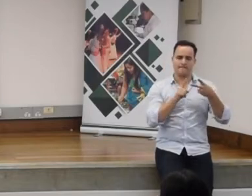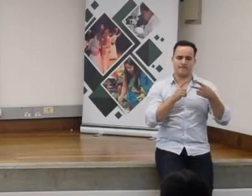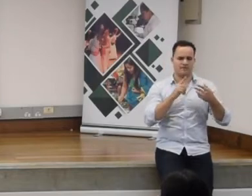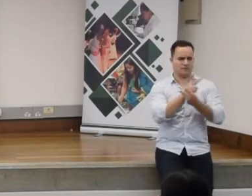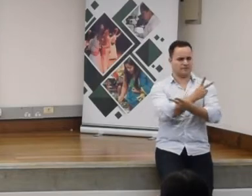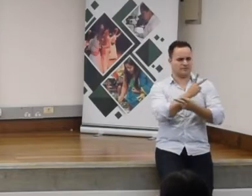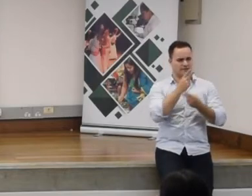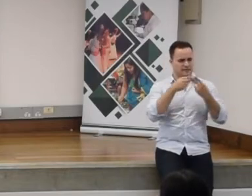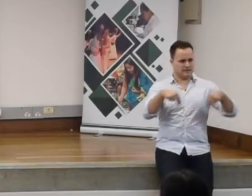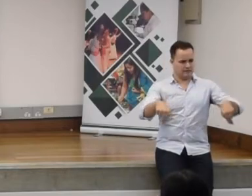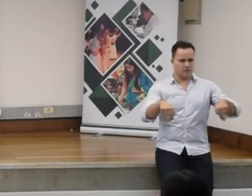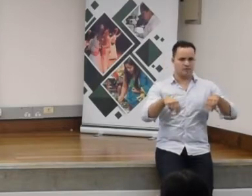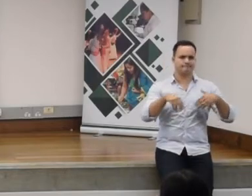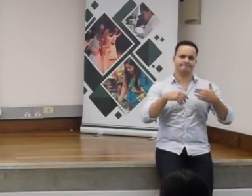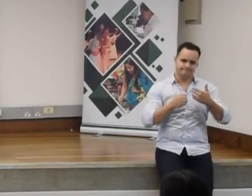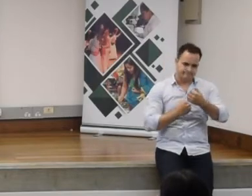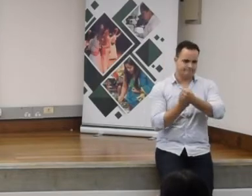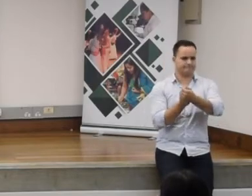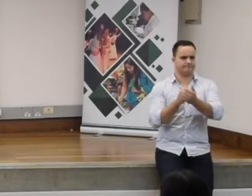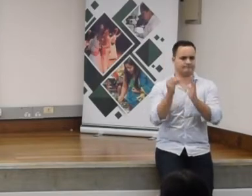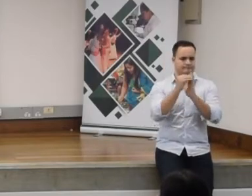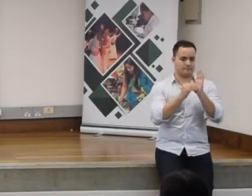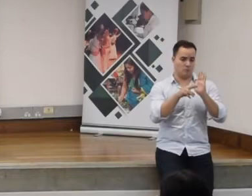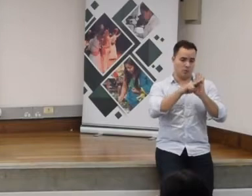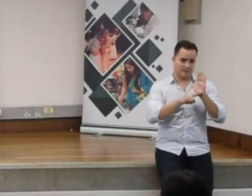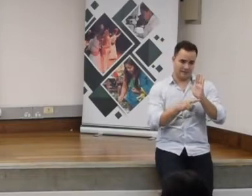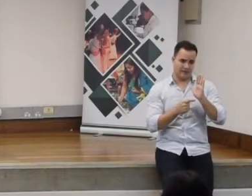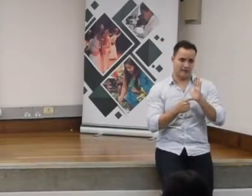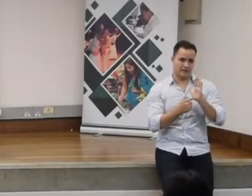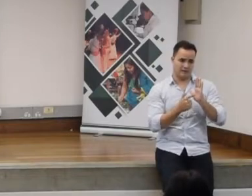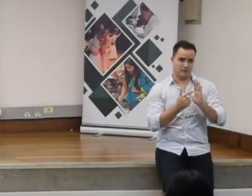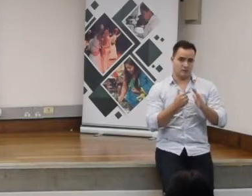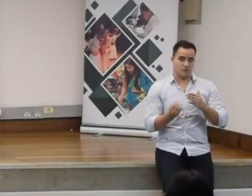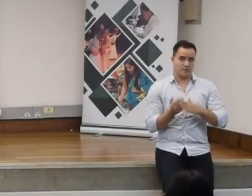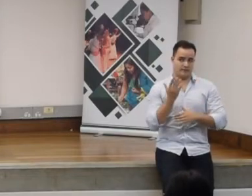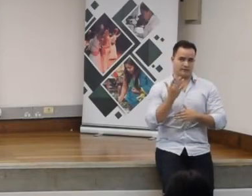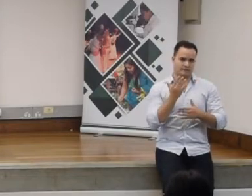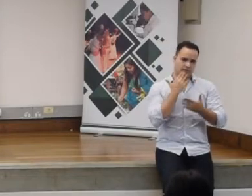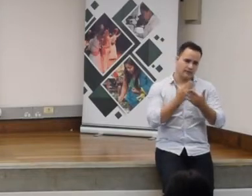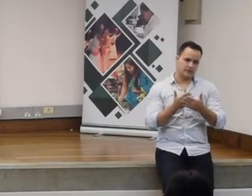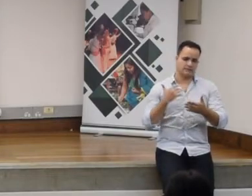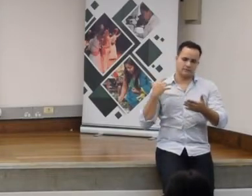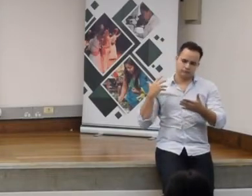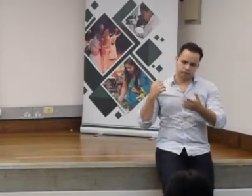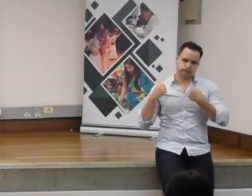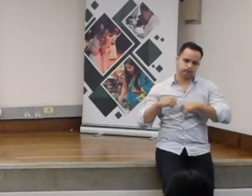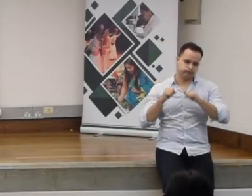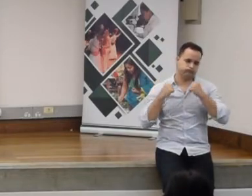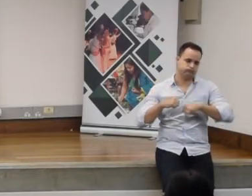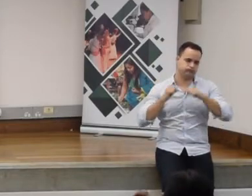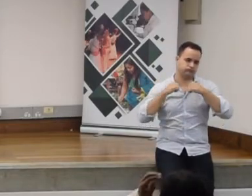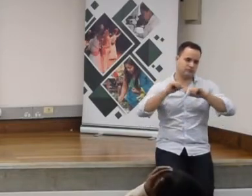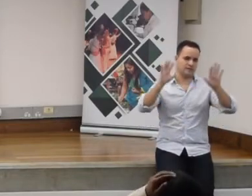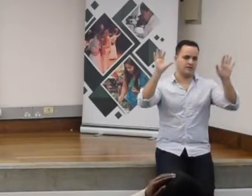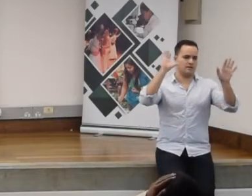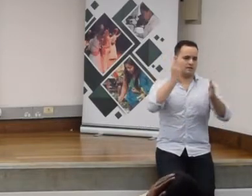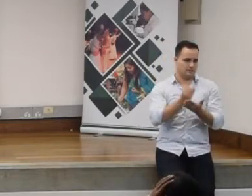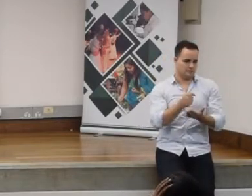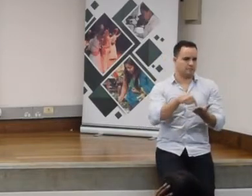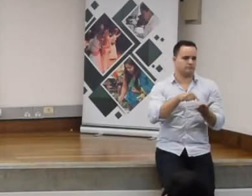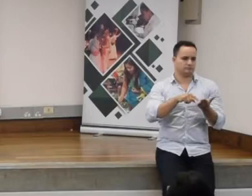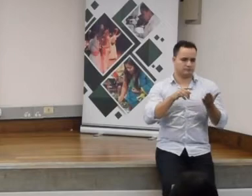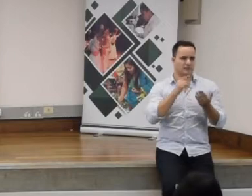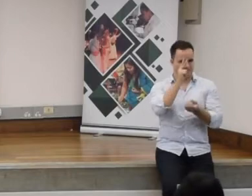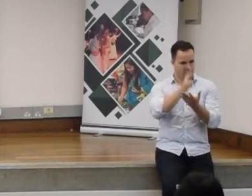género, que se cuenta también entre una de nuestras novedades, producto de unos esfuerzos que ha venido realizando Vida Diversa